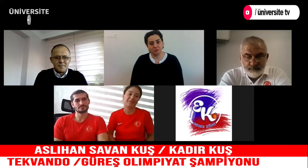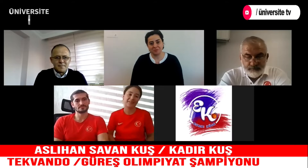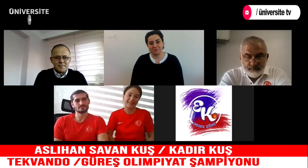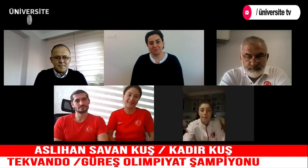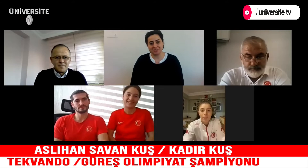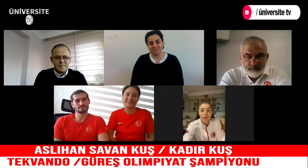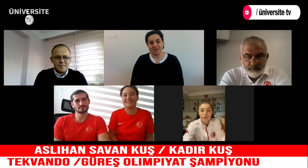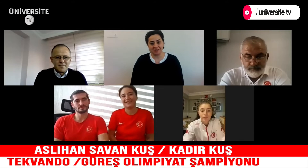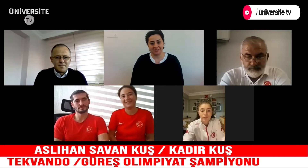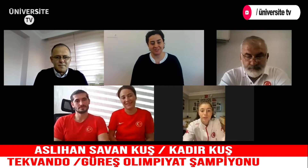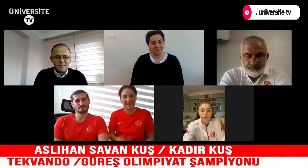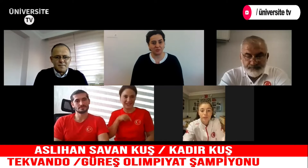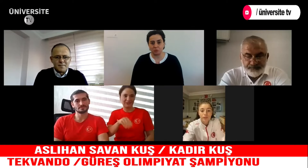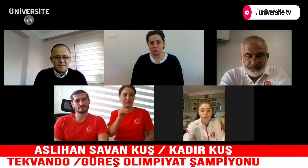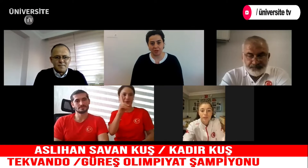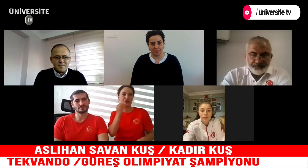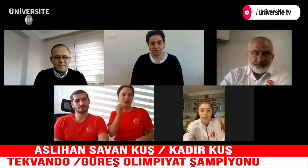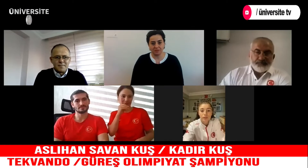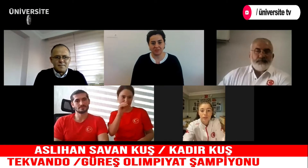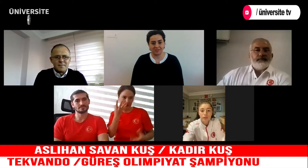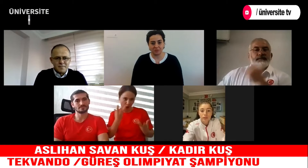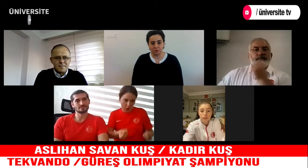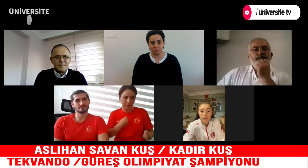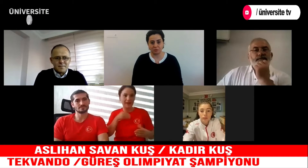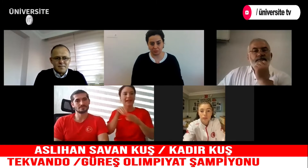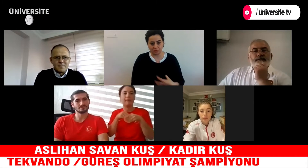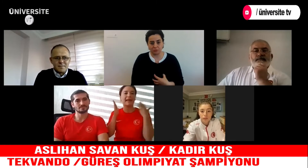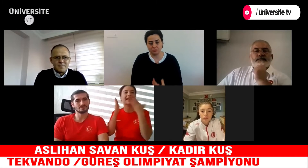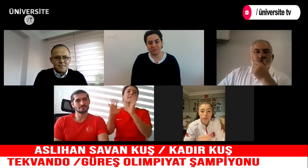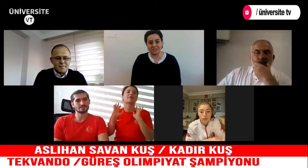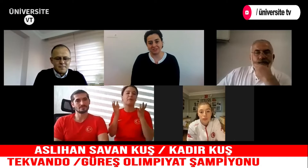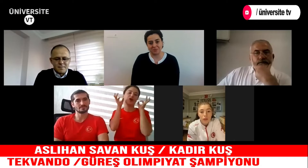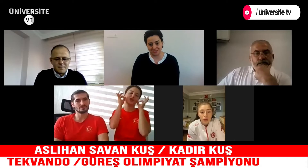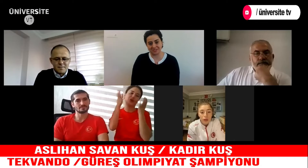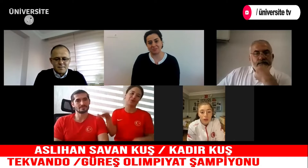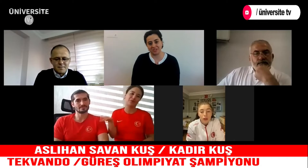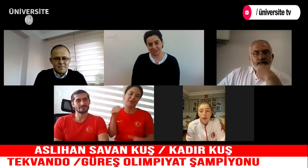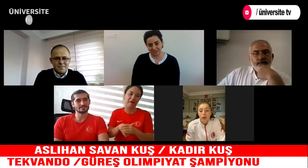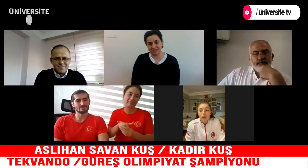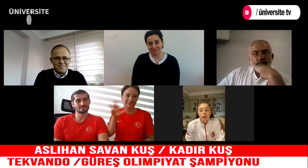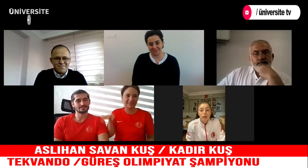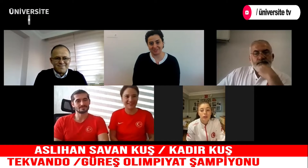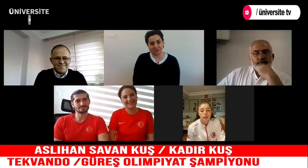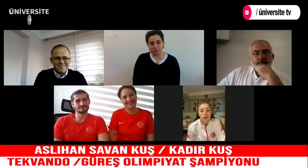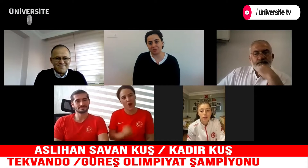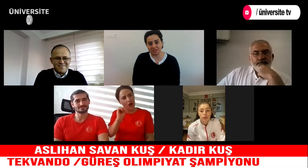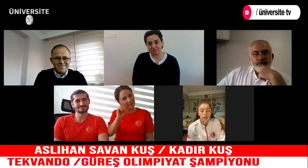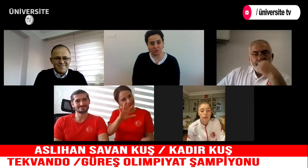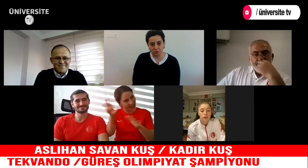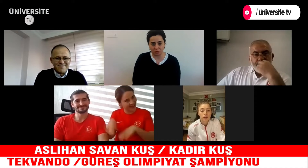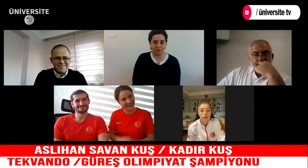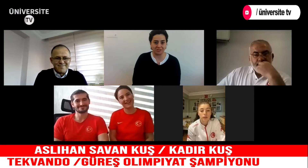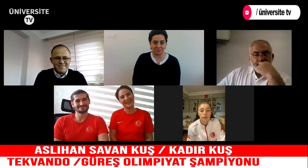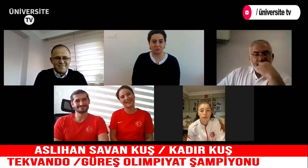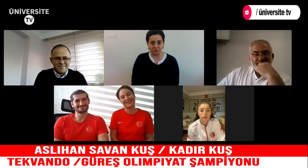o başarı aldığınızdaki duygulanma, o duygum inanılmaz bir şey. Onun